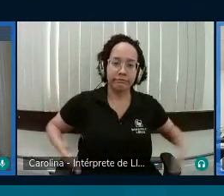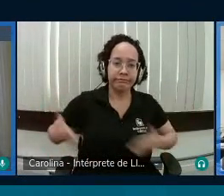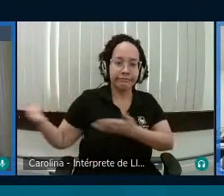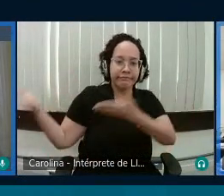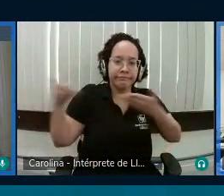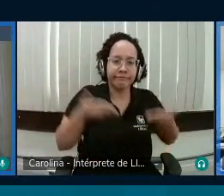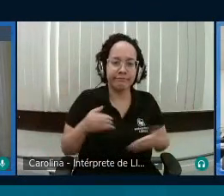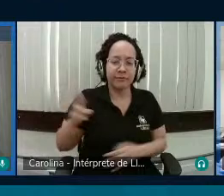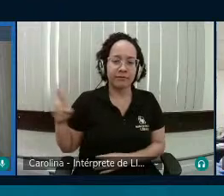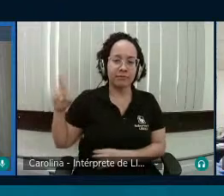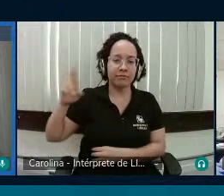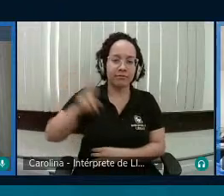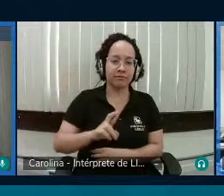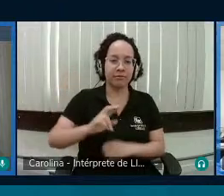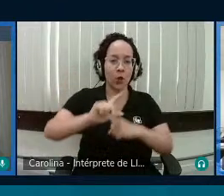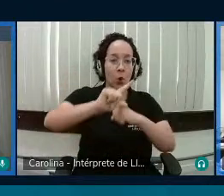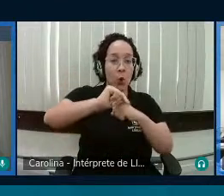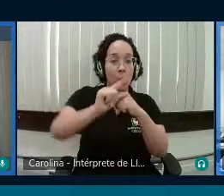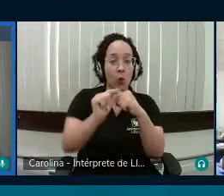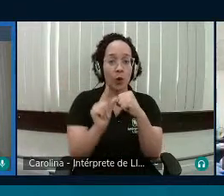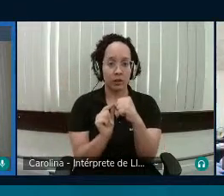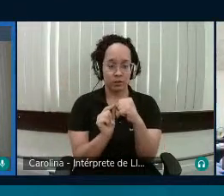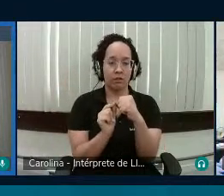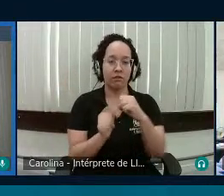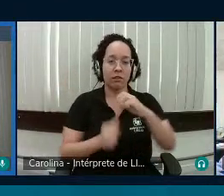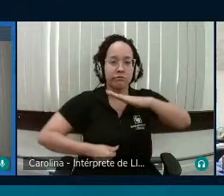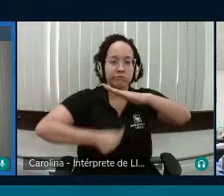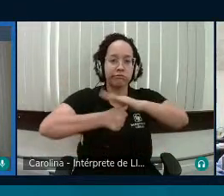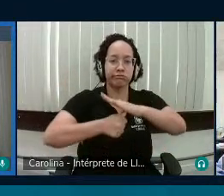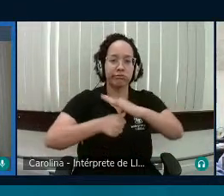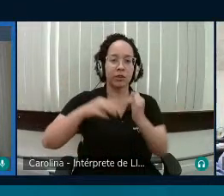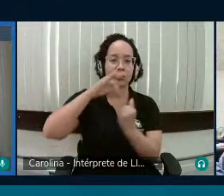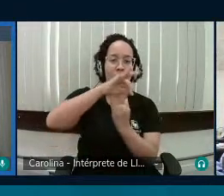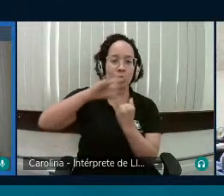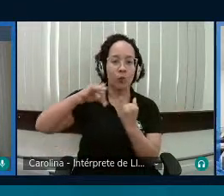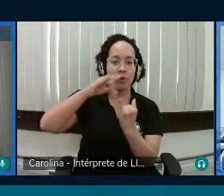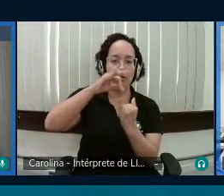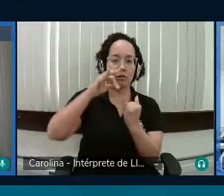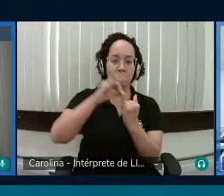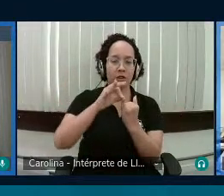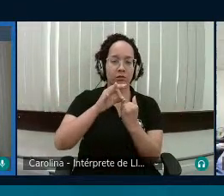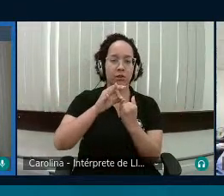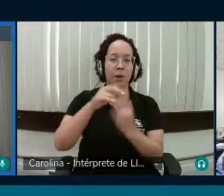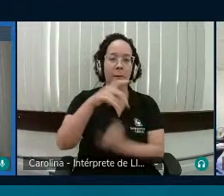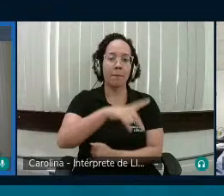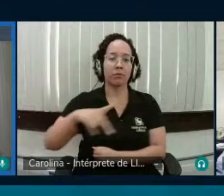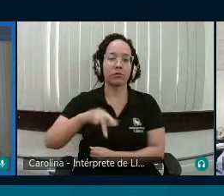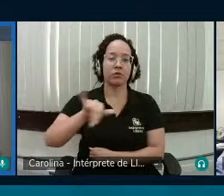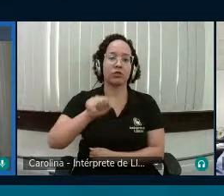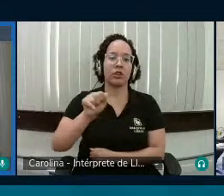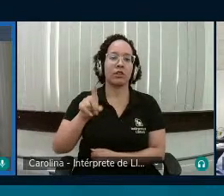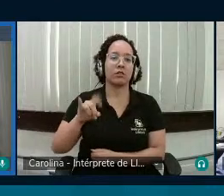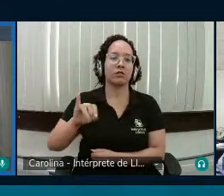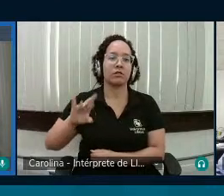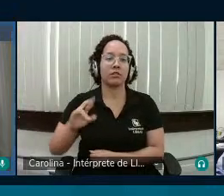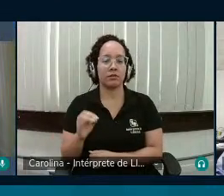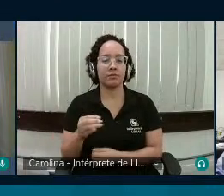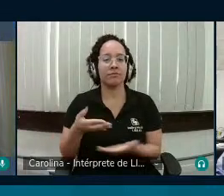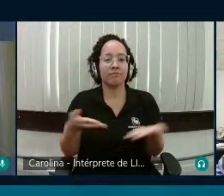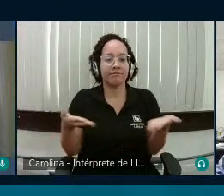agora o representante do CONIF, reitor do Instituto Federal do Espírito Santo, professor Jadir José Pella, para o seu pronunciamento.